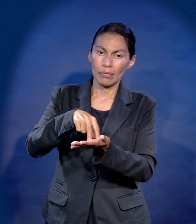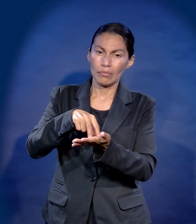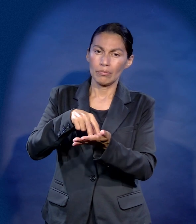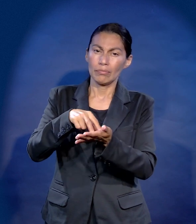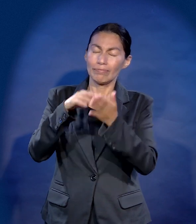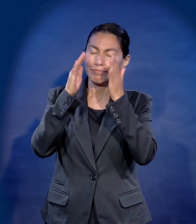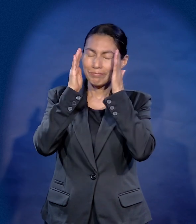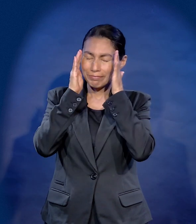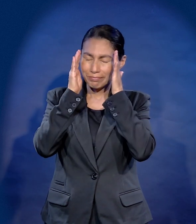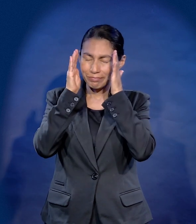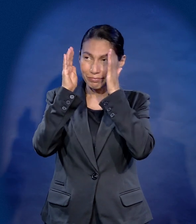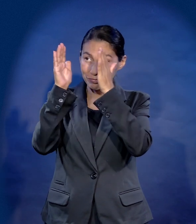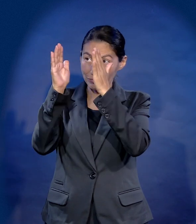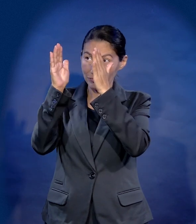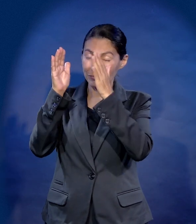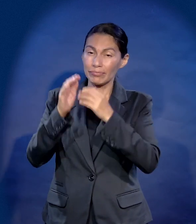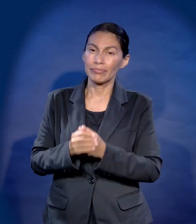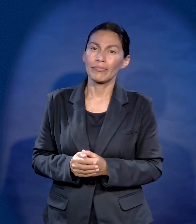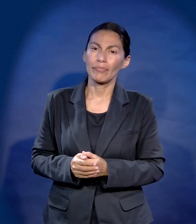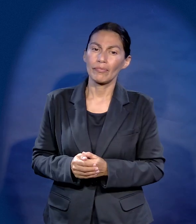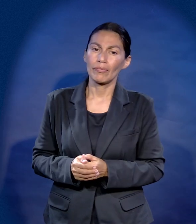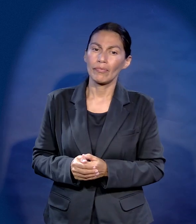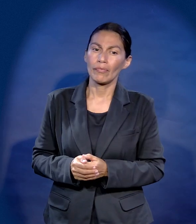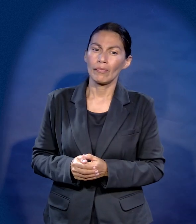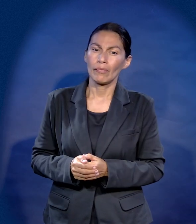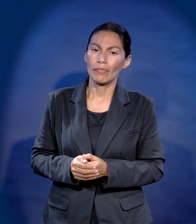en un símbolo de dedicación